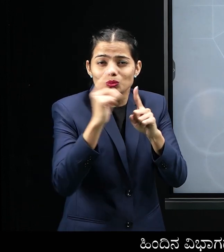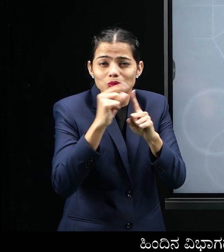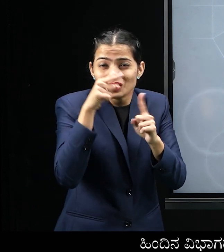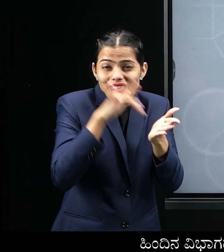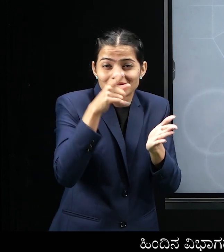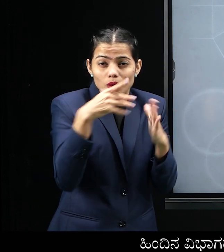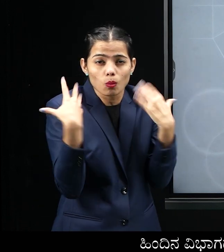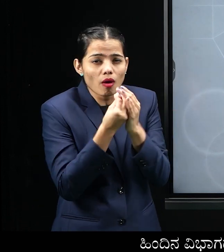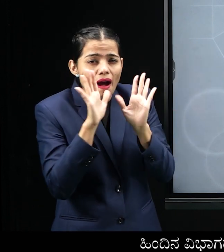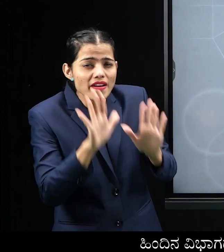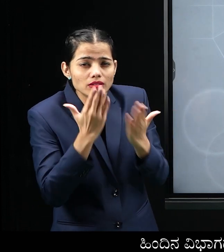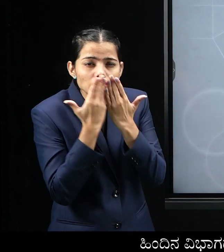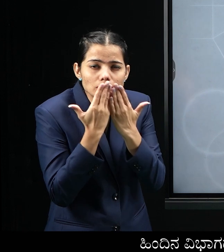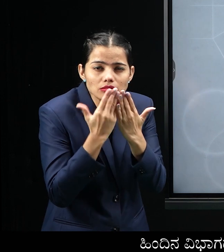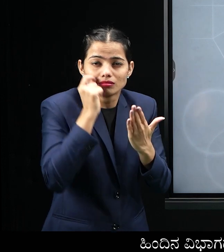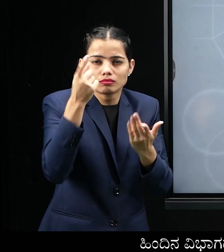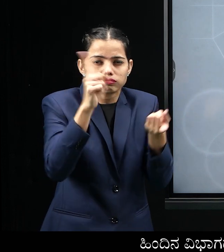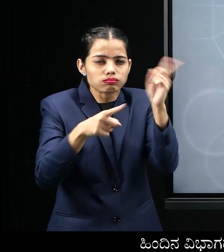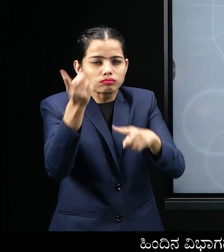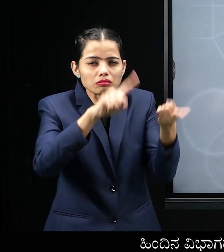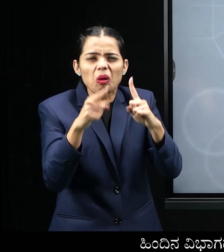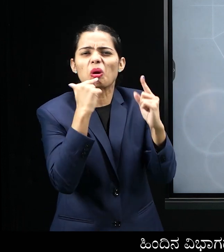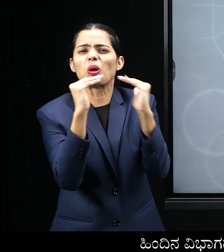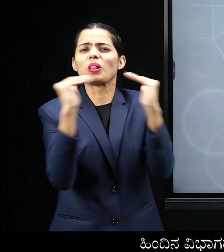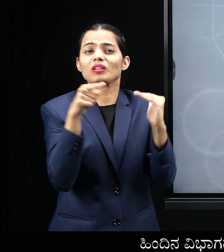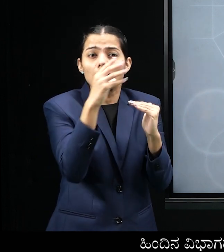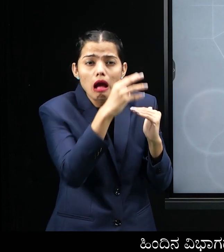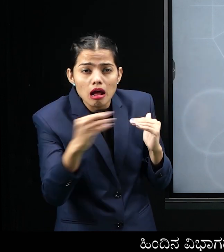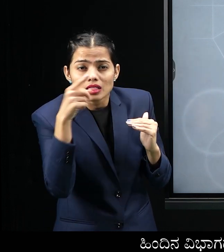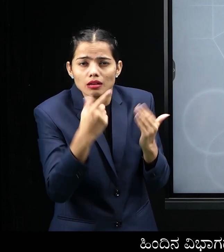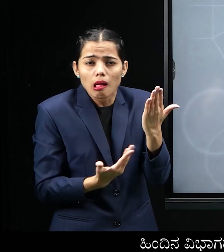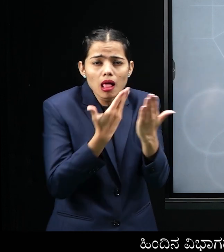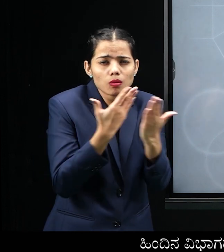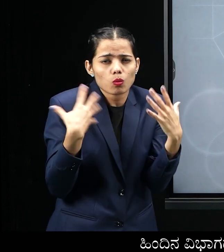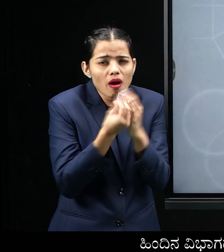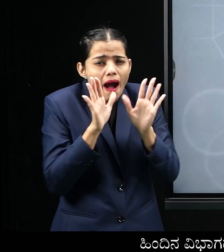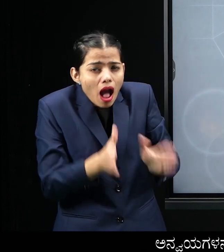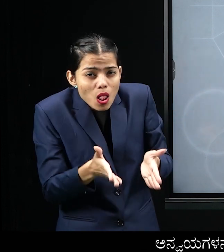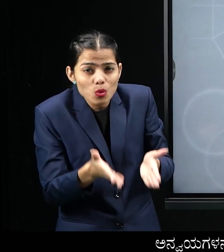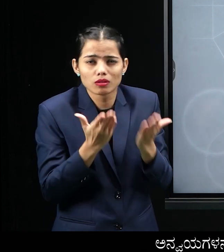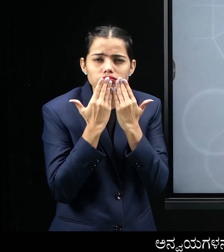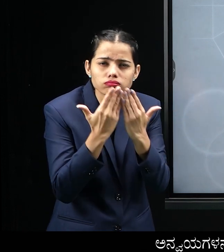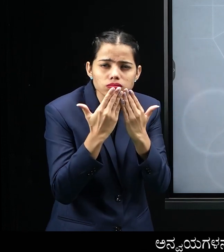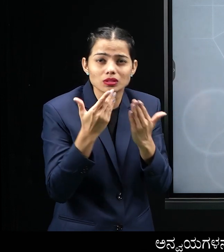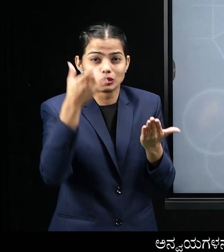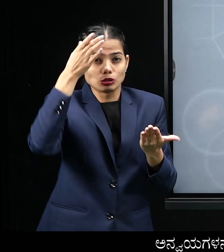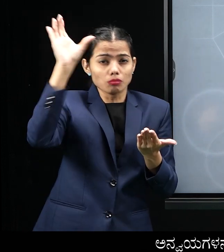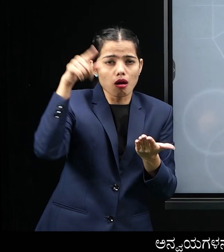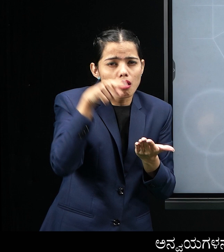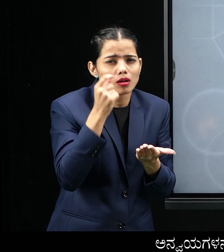ಹಿಂದಿನ ವಿಭಾಗದಲ್ಲಿ ನಾವು ಯೂಕ್ಲಿಡ್ನ ವಿಭಾಗ ಲೆಮಾ ಮತ್ತು ಅದರ ಅನ್ವಯಗಳನ್ನು ಅಧ್ಯಯನ ಮಾಡಿದ್ದೇವೆ. ನಾವು ಈಗ